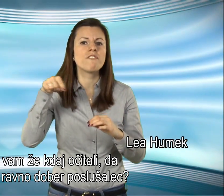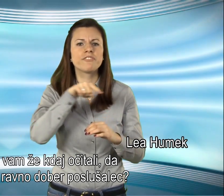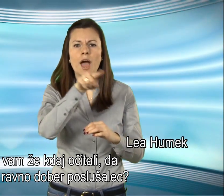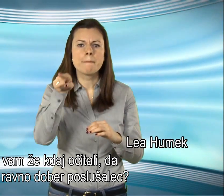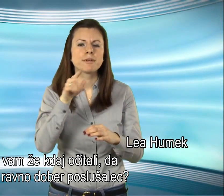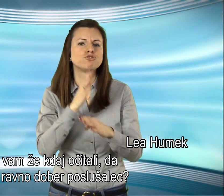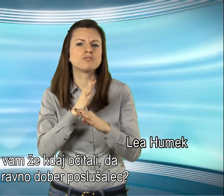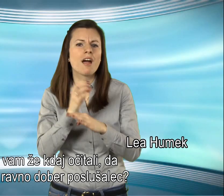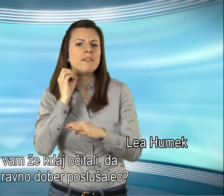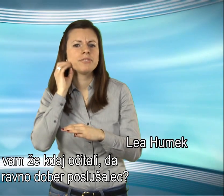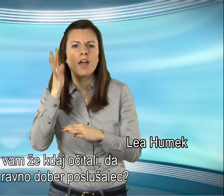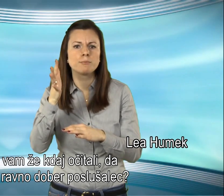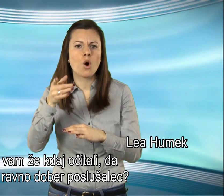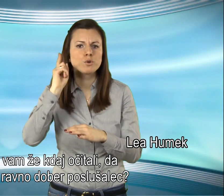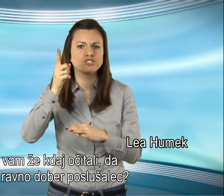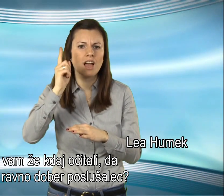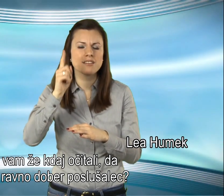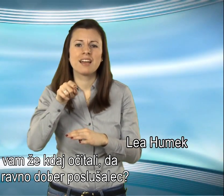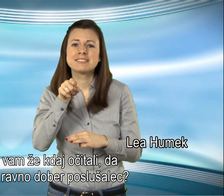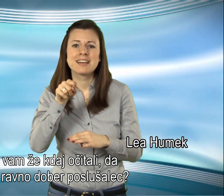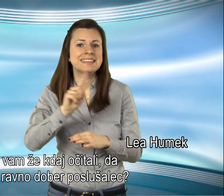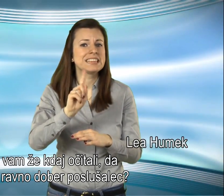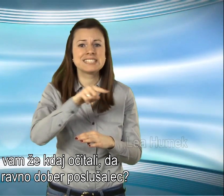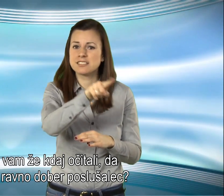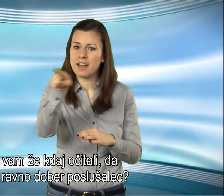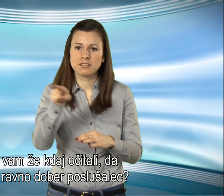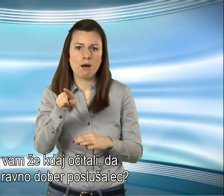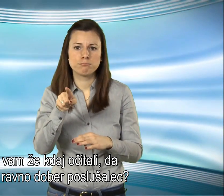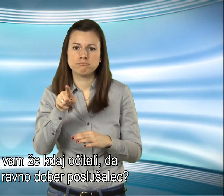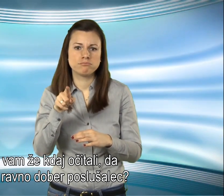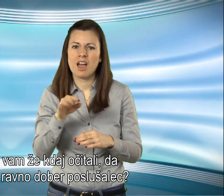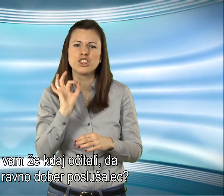So vam že kdaj očitali, da niste ravno dober poslušalec?